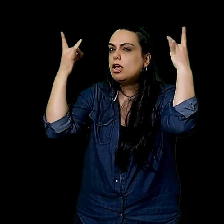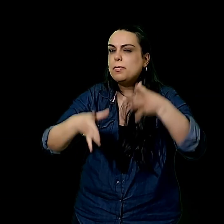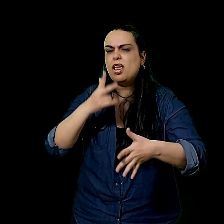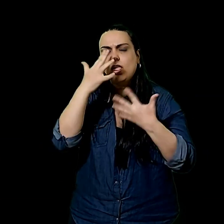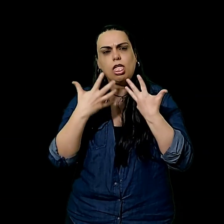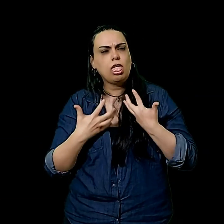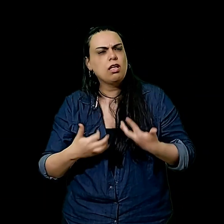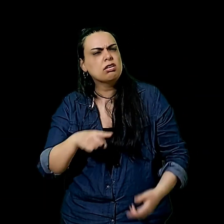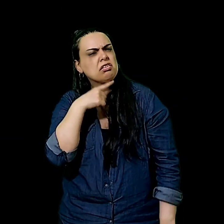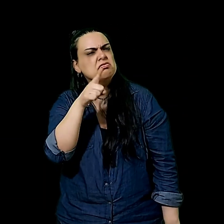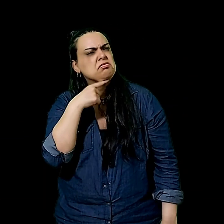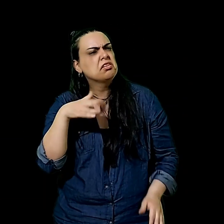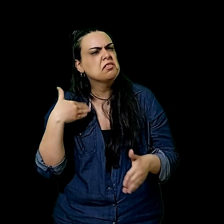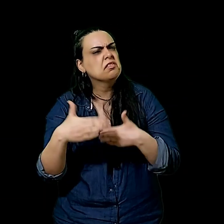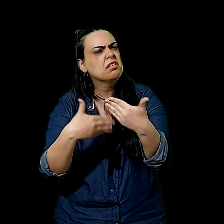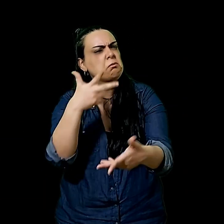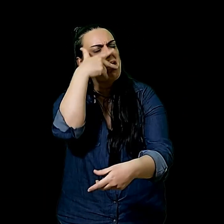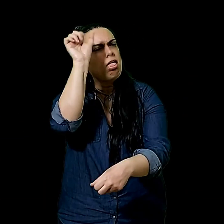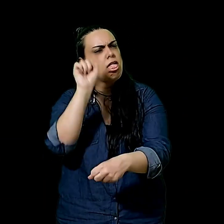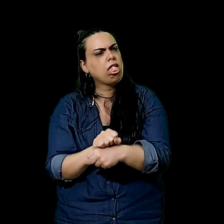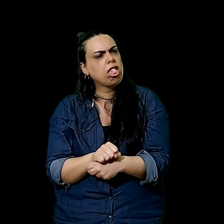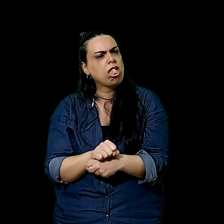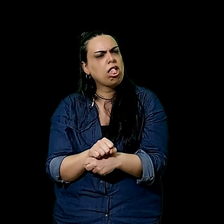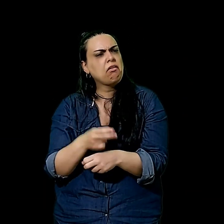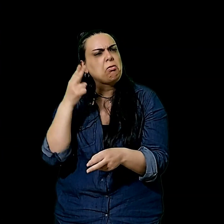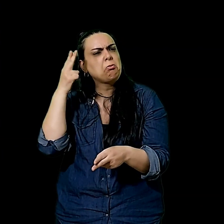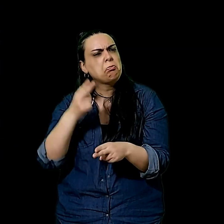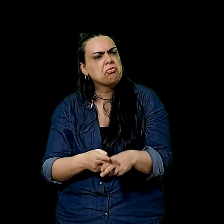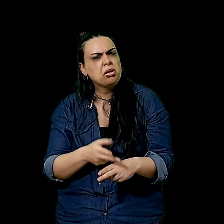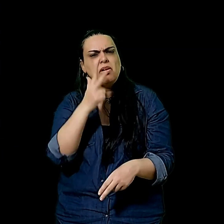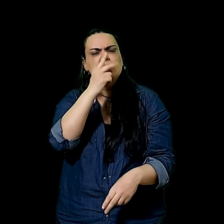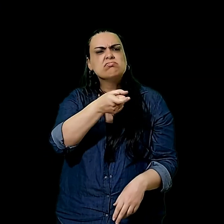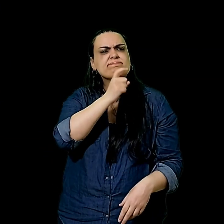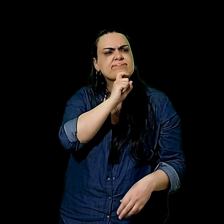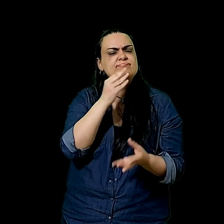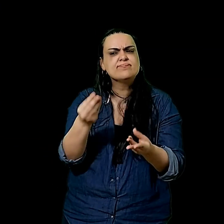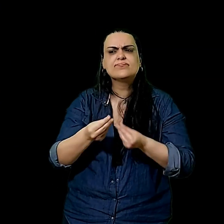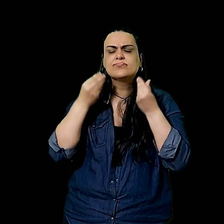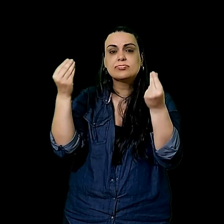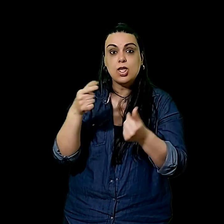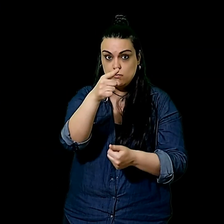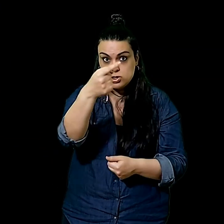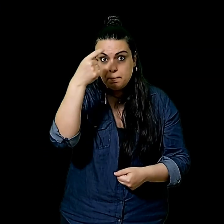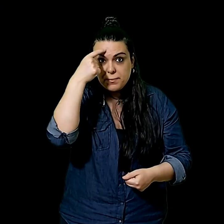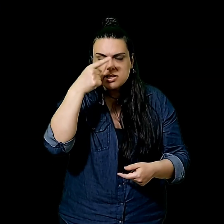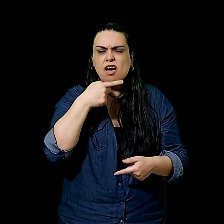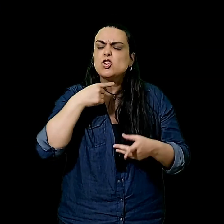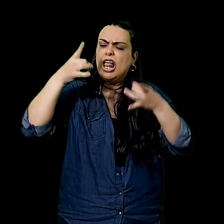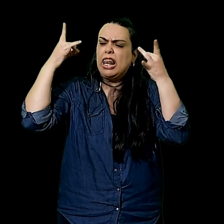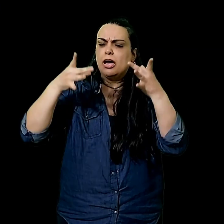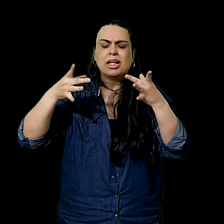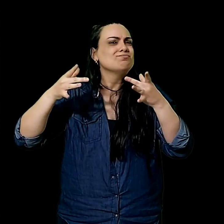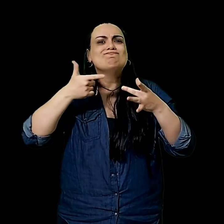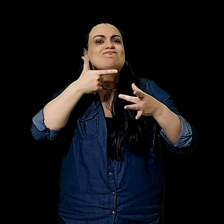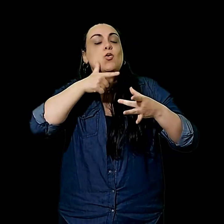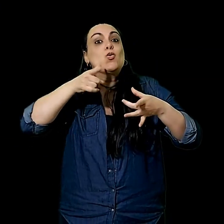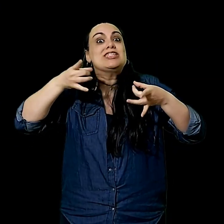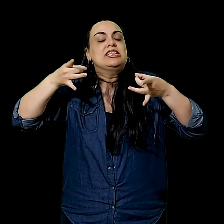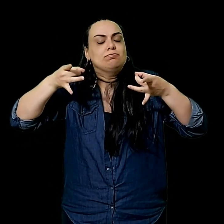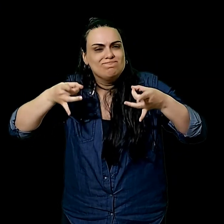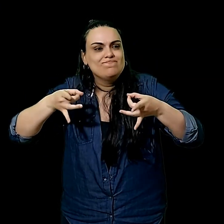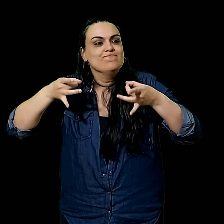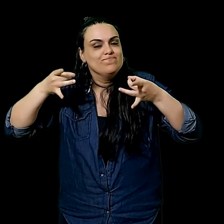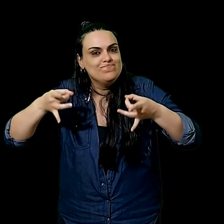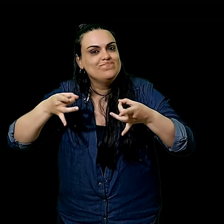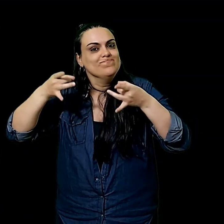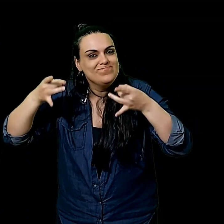consegue ver o avanço. Quando você pensa nisso e não consegue largar,